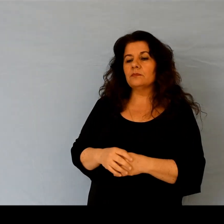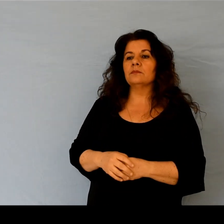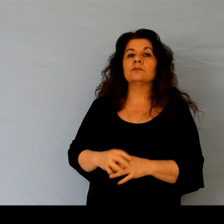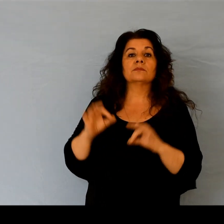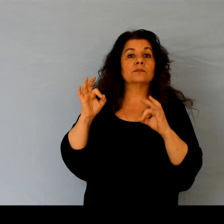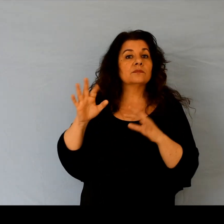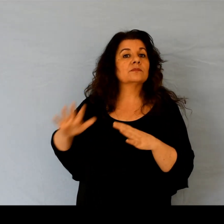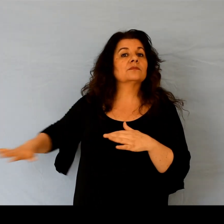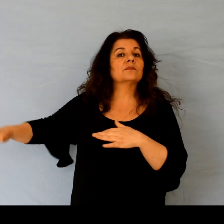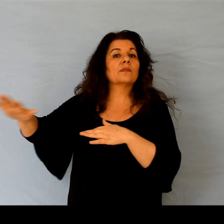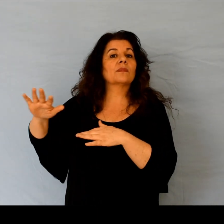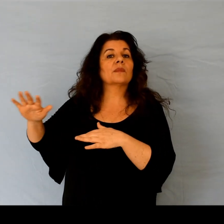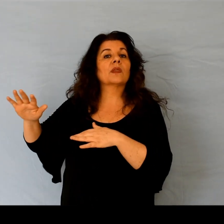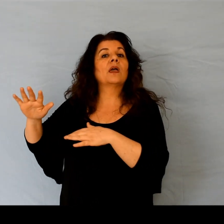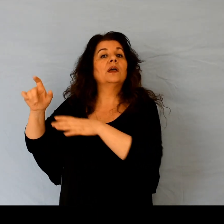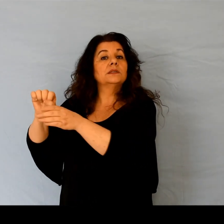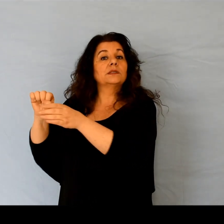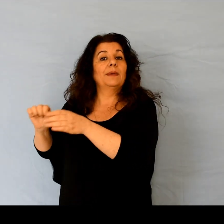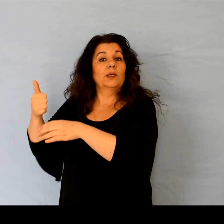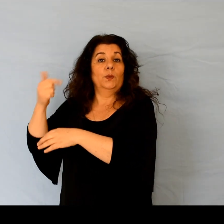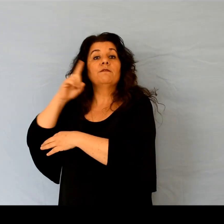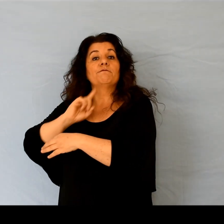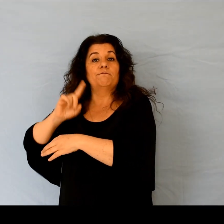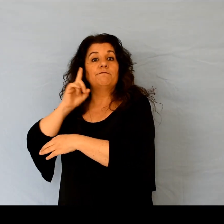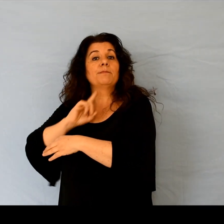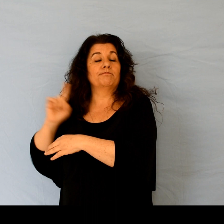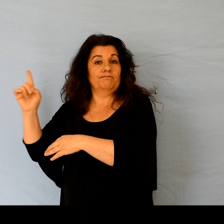Arrive une femme de Samarie qui venait puiser de l'eau.